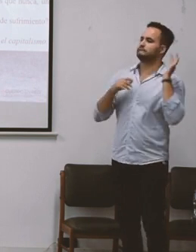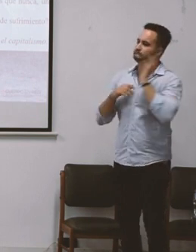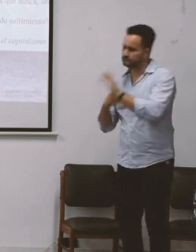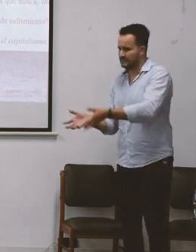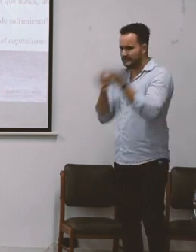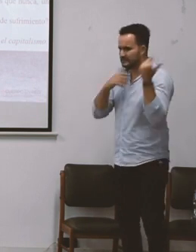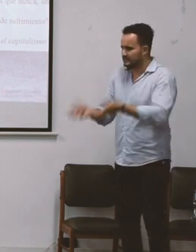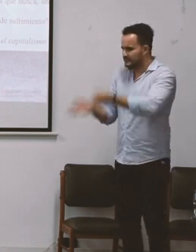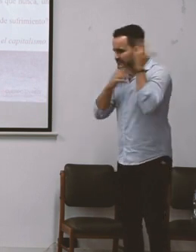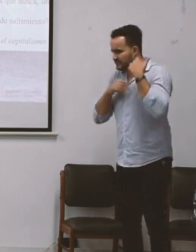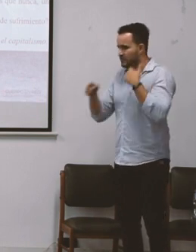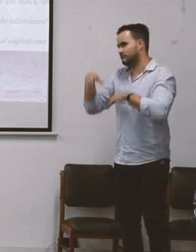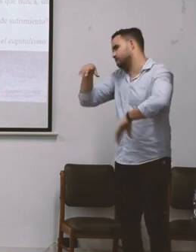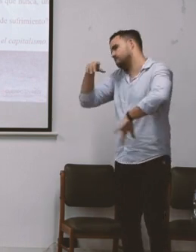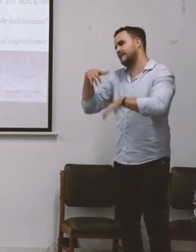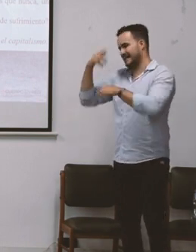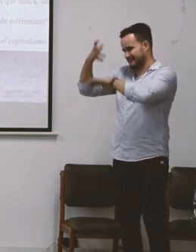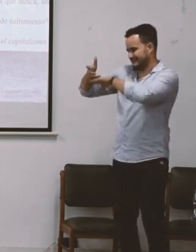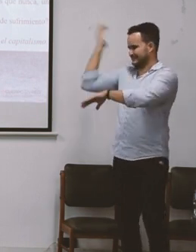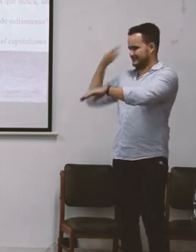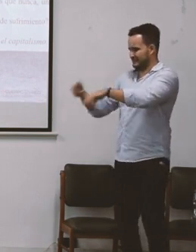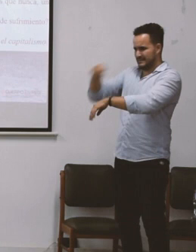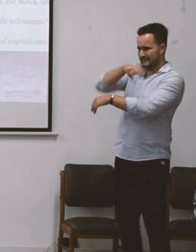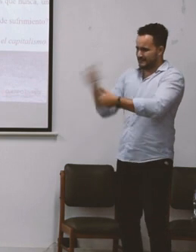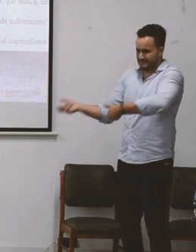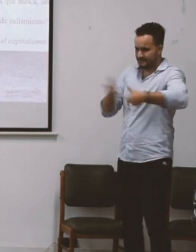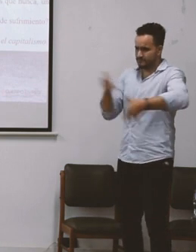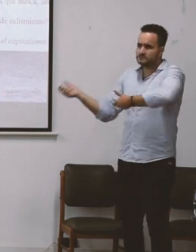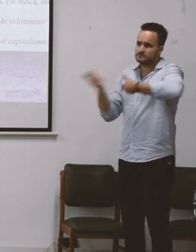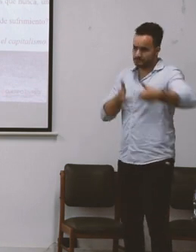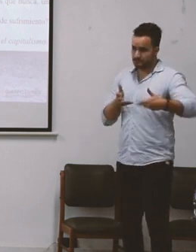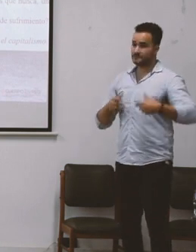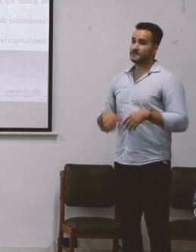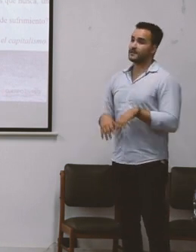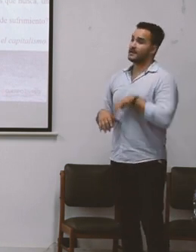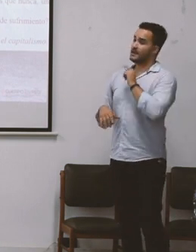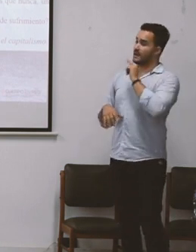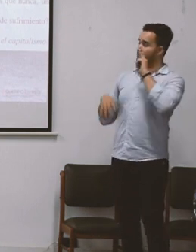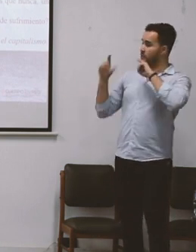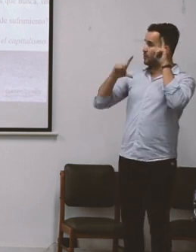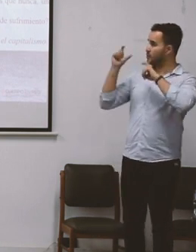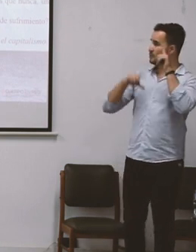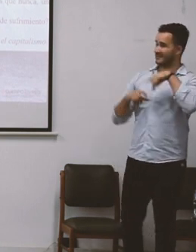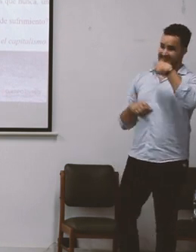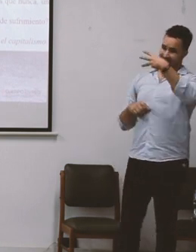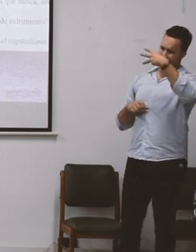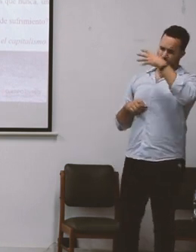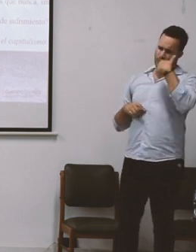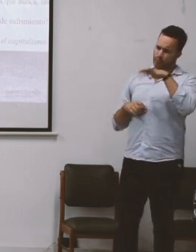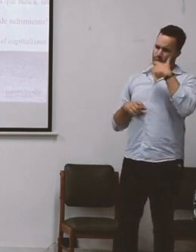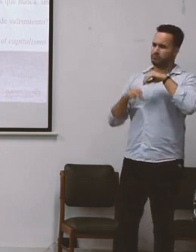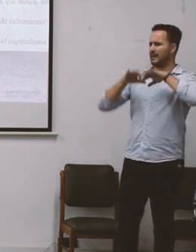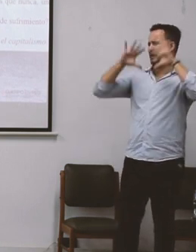posible, los cuerpos que estaban abajo de los edificios. Y se hicieron muy virales 3 fotografías de personas con discapacidad que